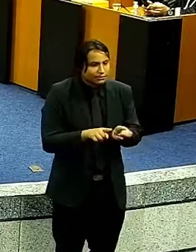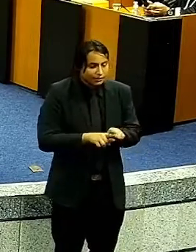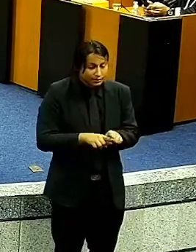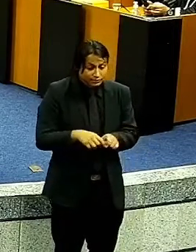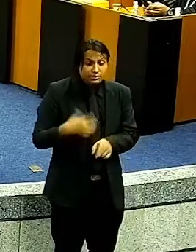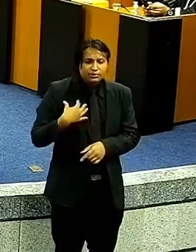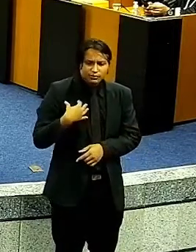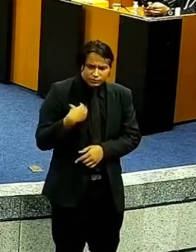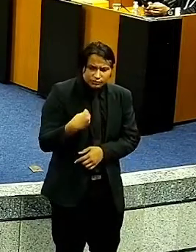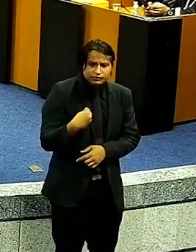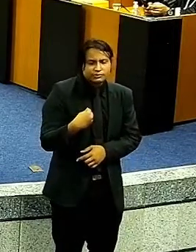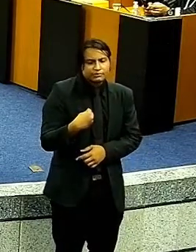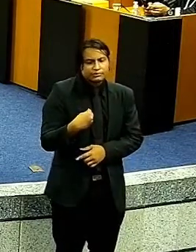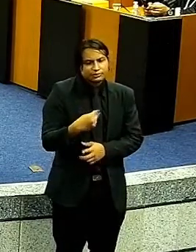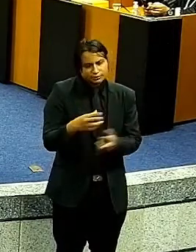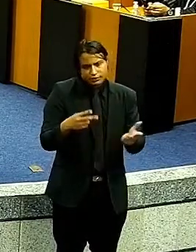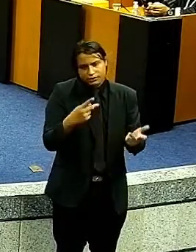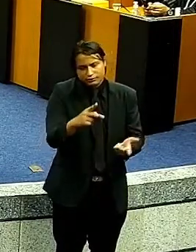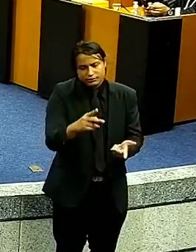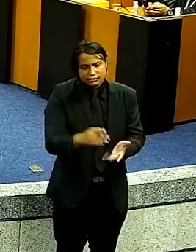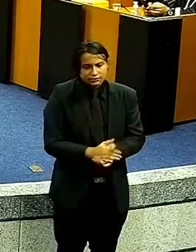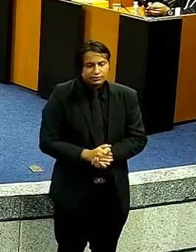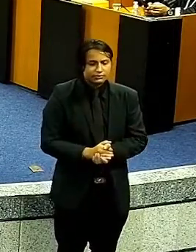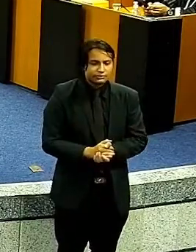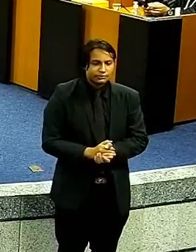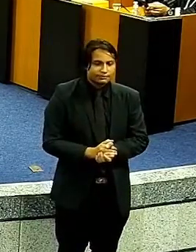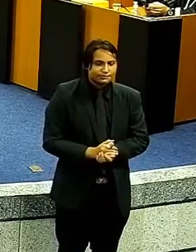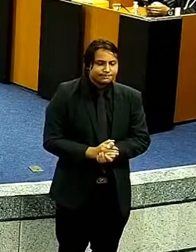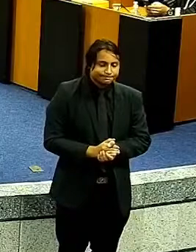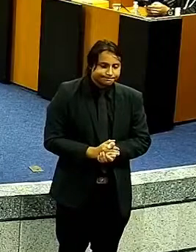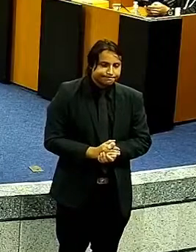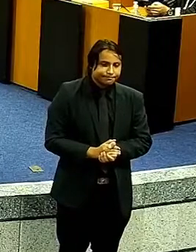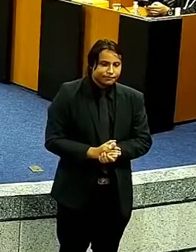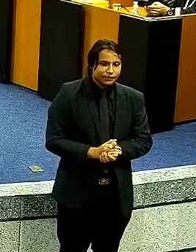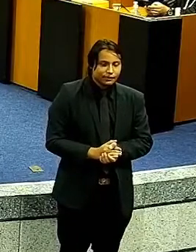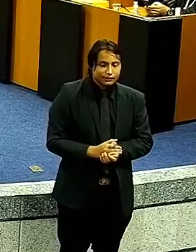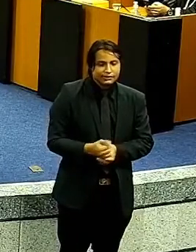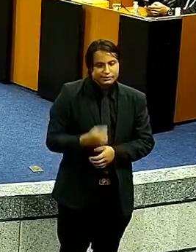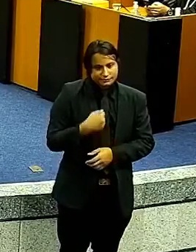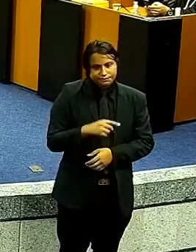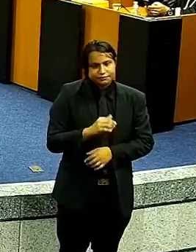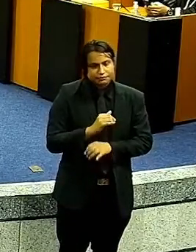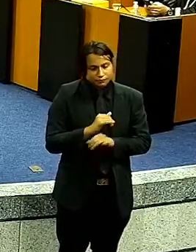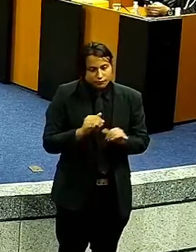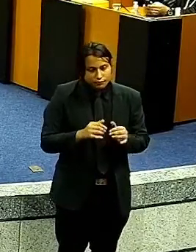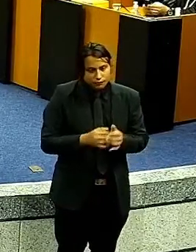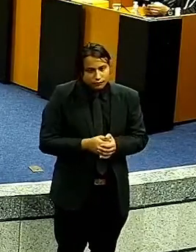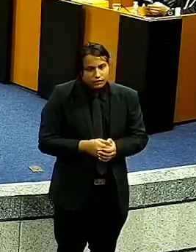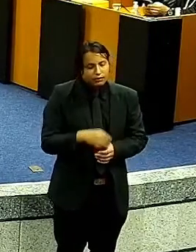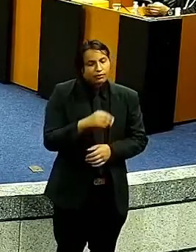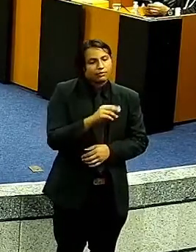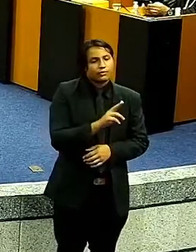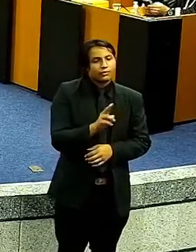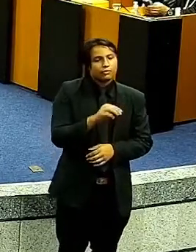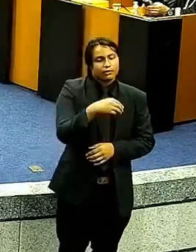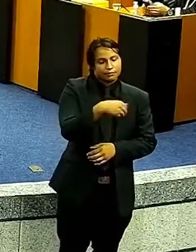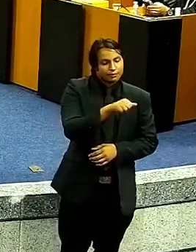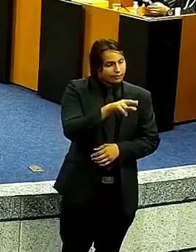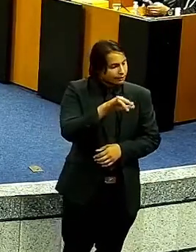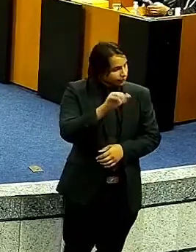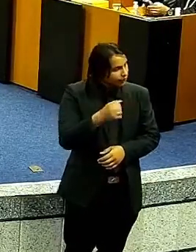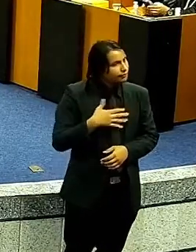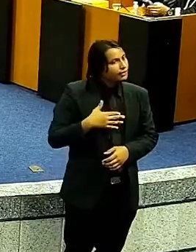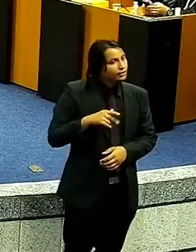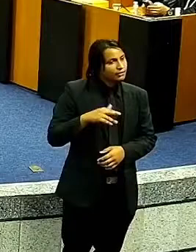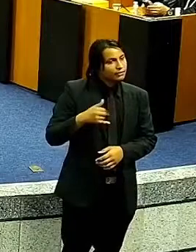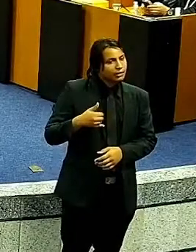demais filhos e filhas biológicas que nomino Maria de Jesus que é essa minha irmã mais